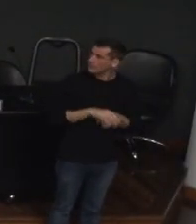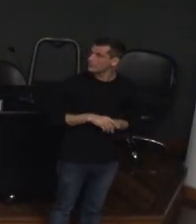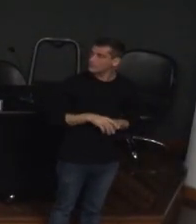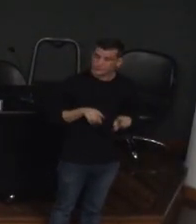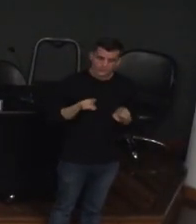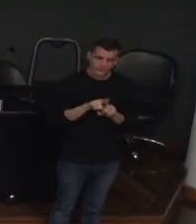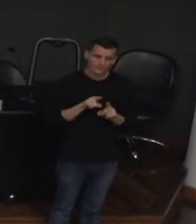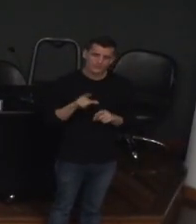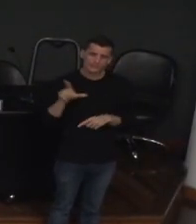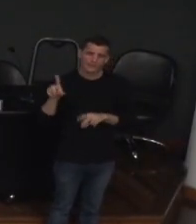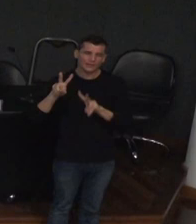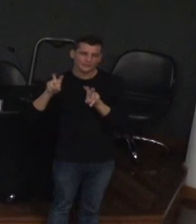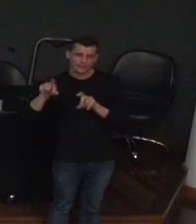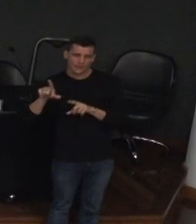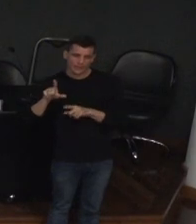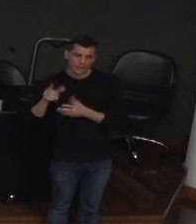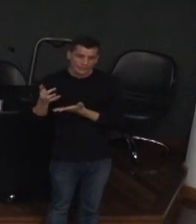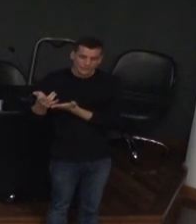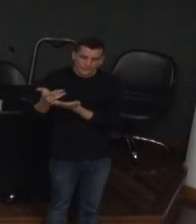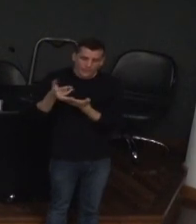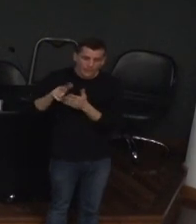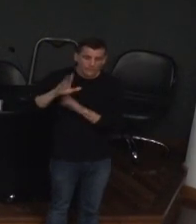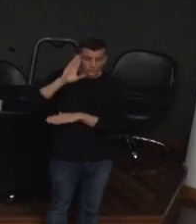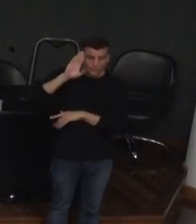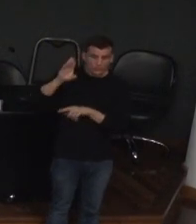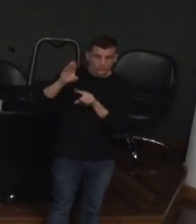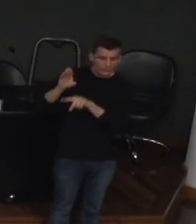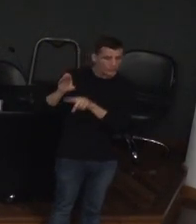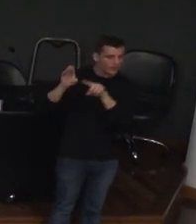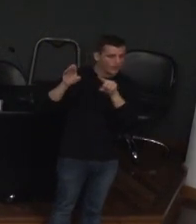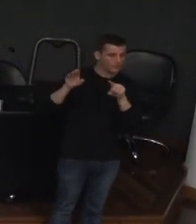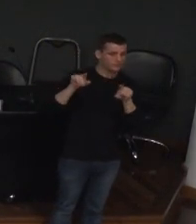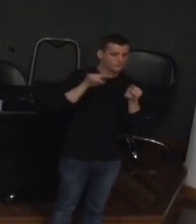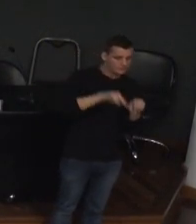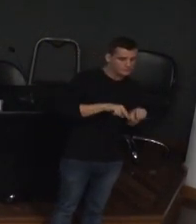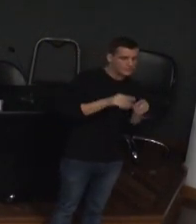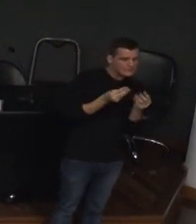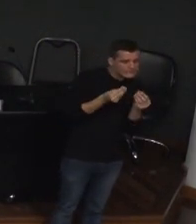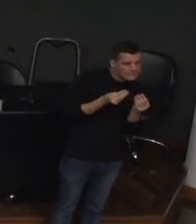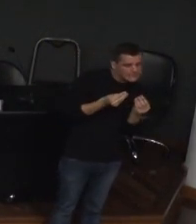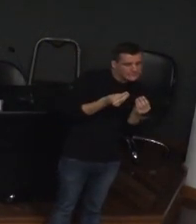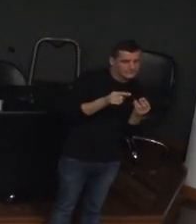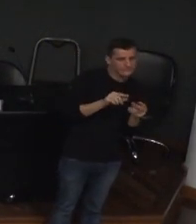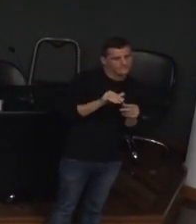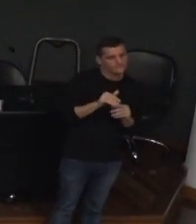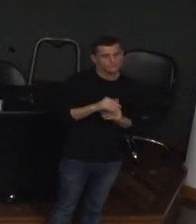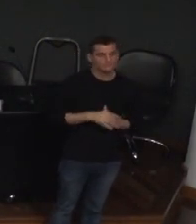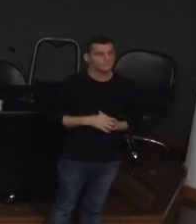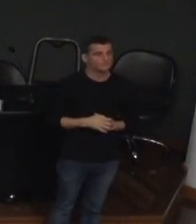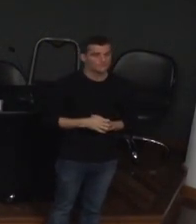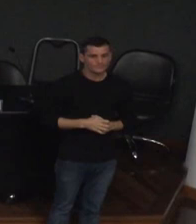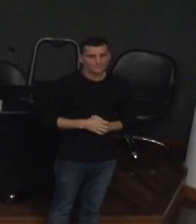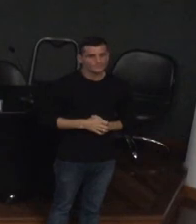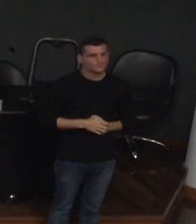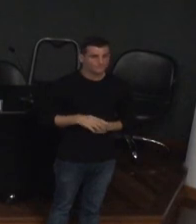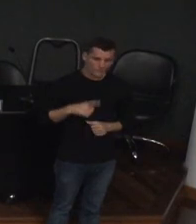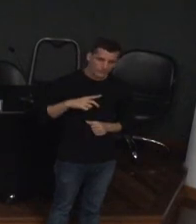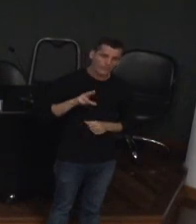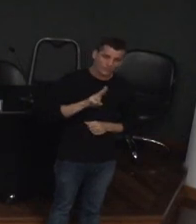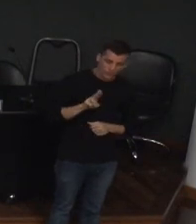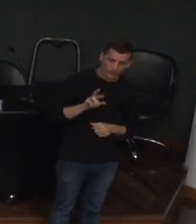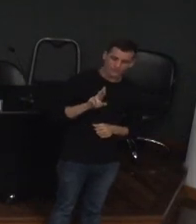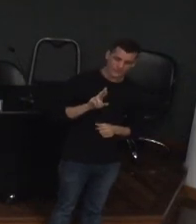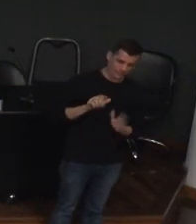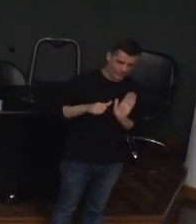de dados sensíveis. Tá. É. Dados diretos e dados sensíveis, porque tem lá nome, RG, CPF, blá, blá,